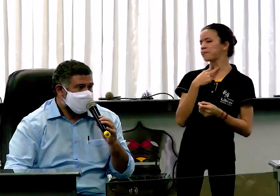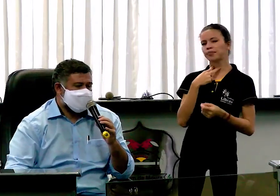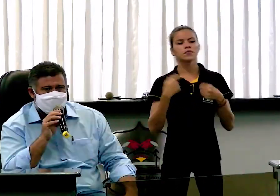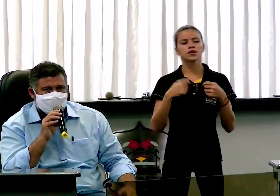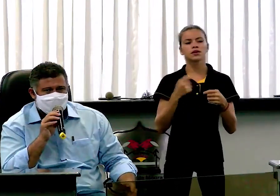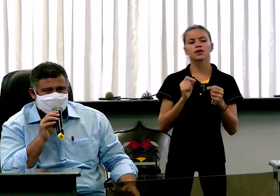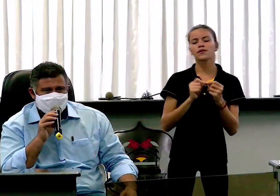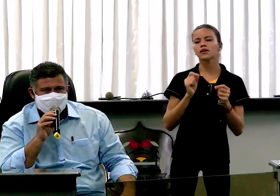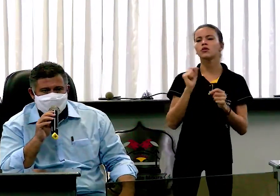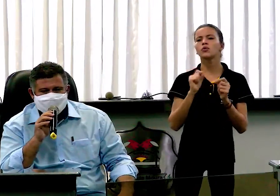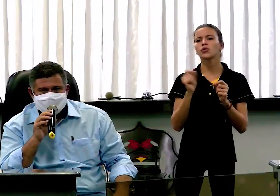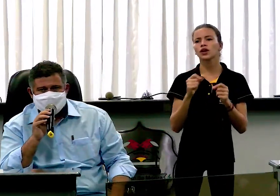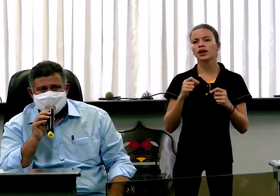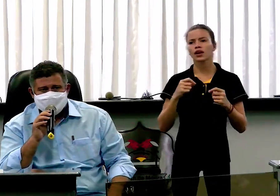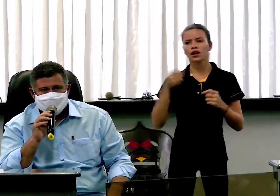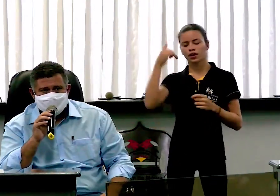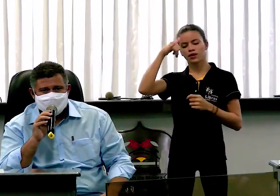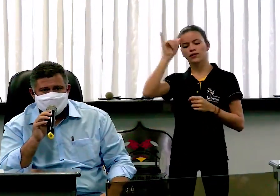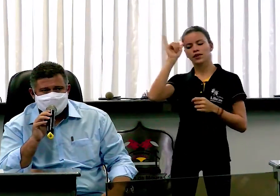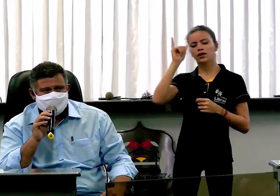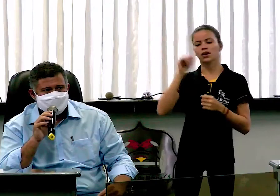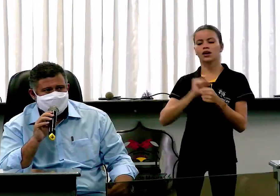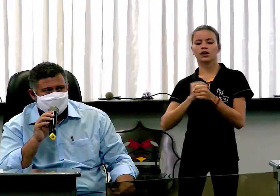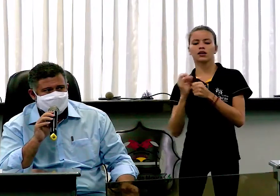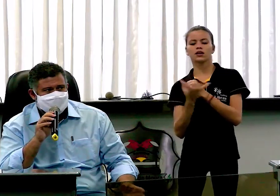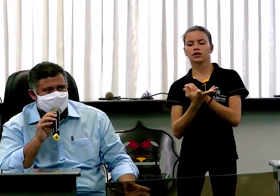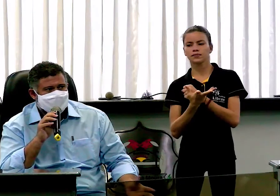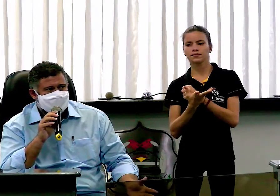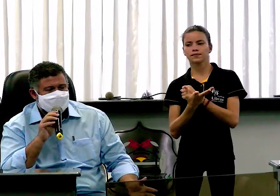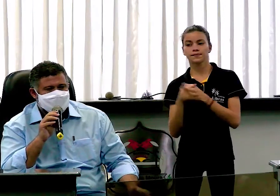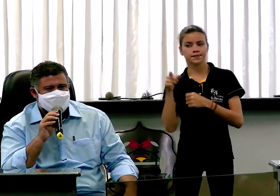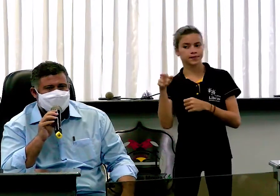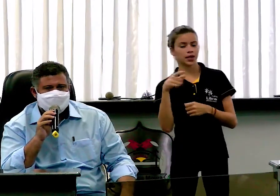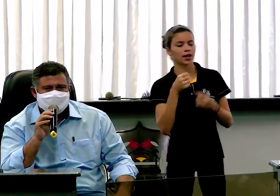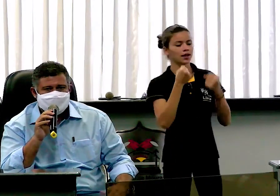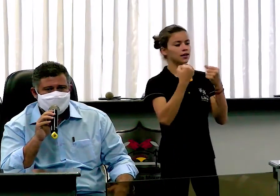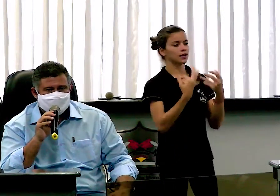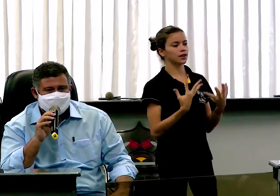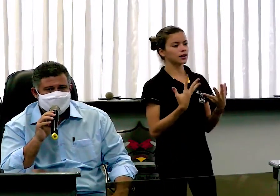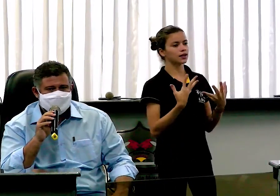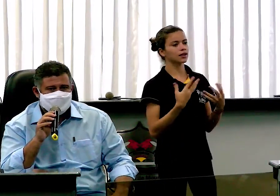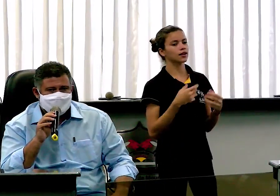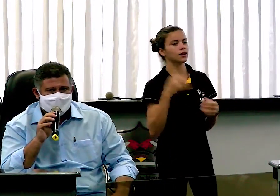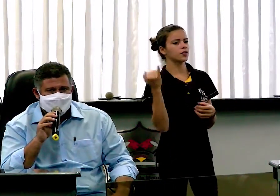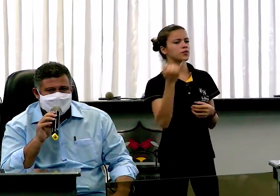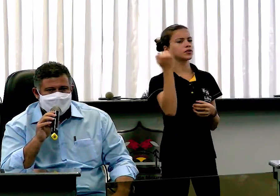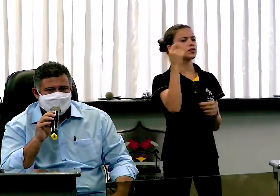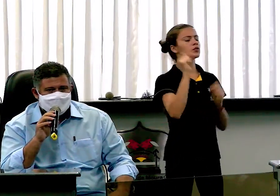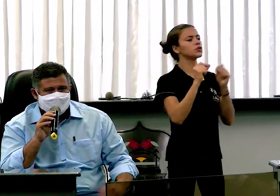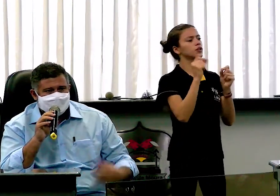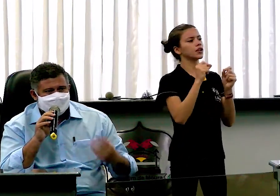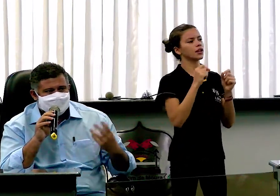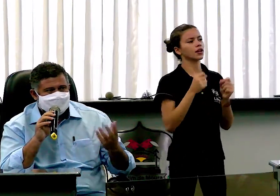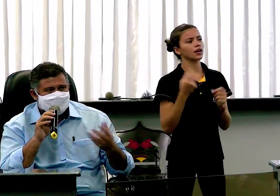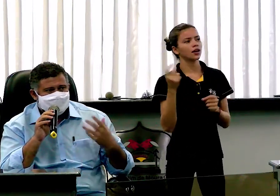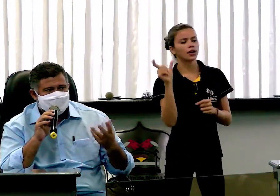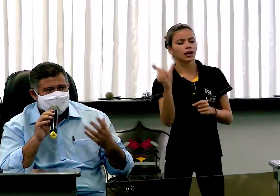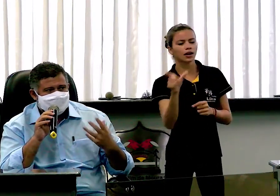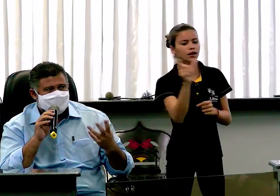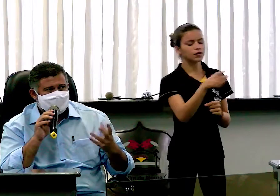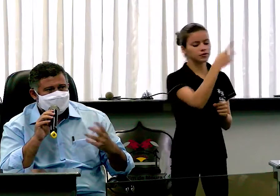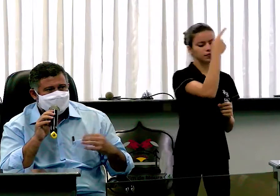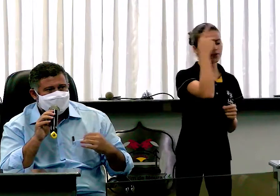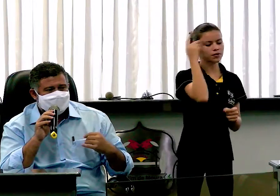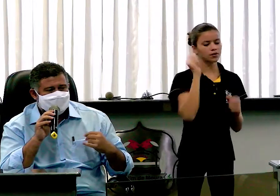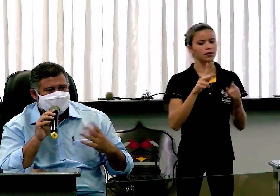preocupação constante o uso de máscara embora algumas pessoas entendem que não há necessidade mas é importante que quando nós estamos